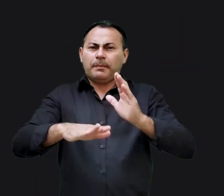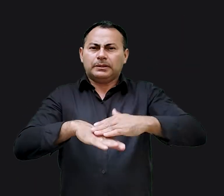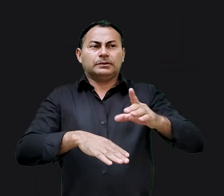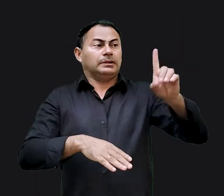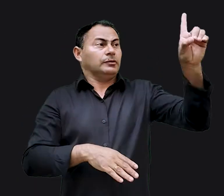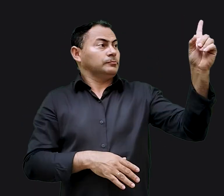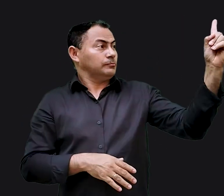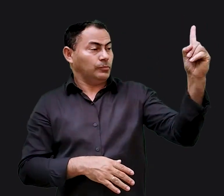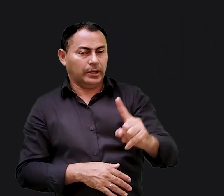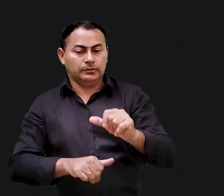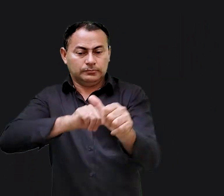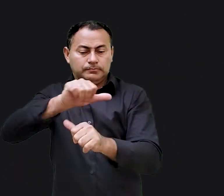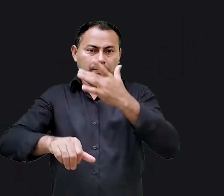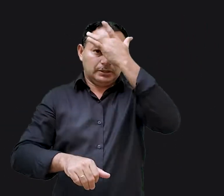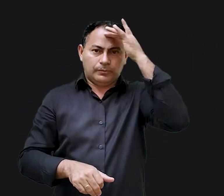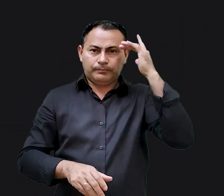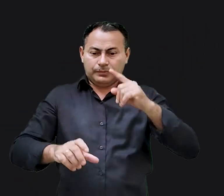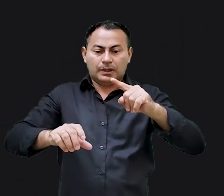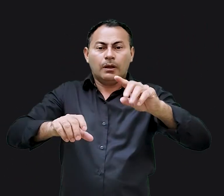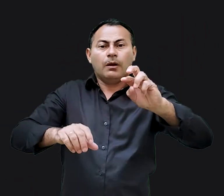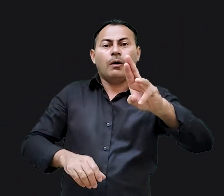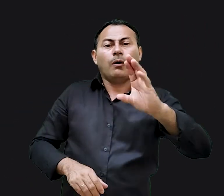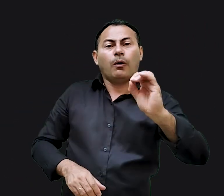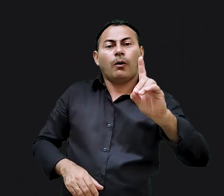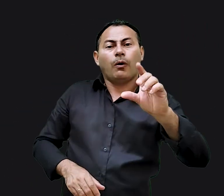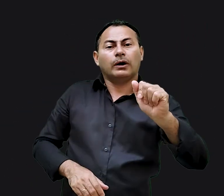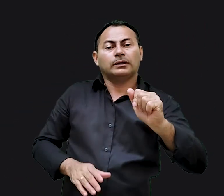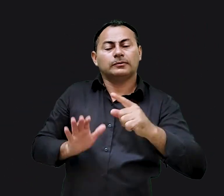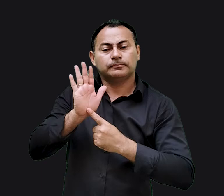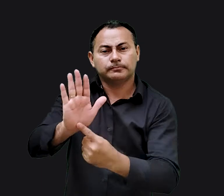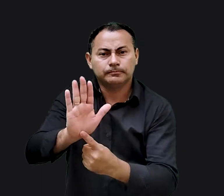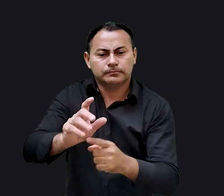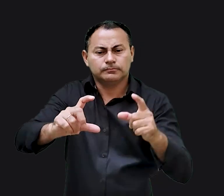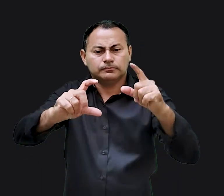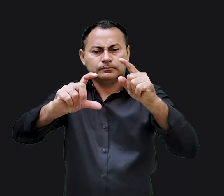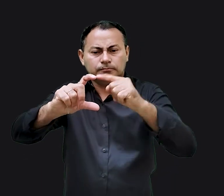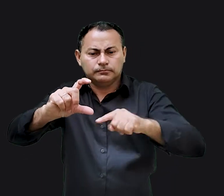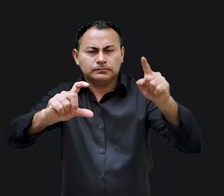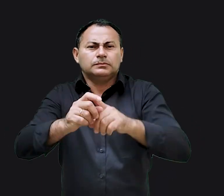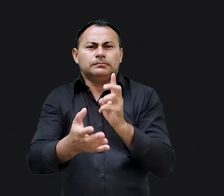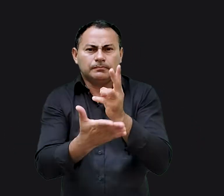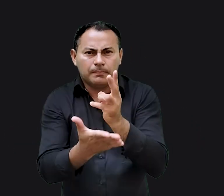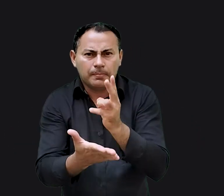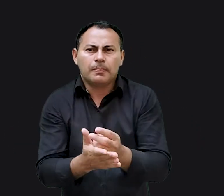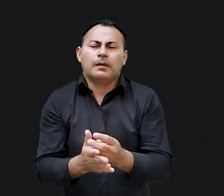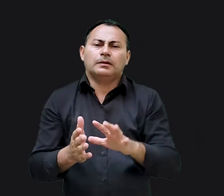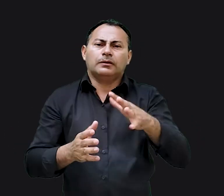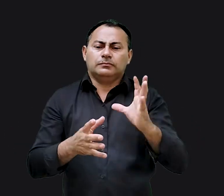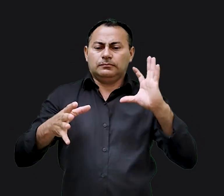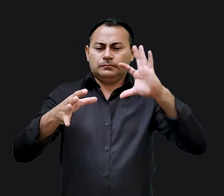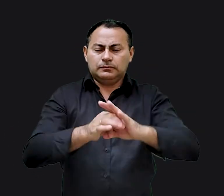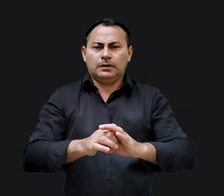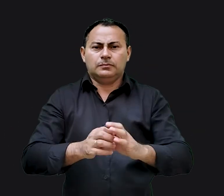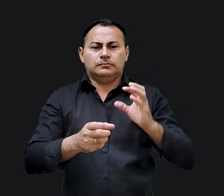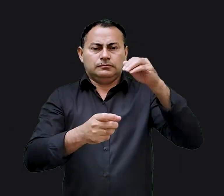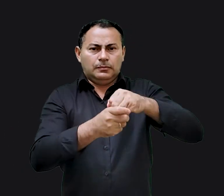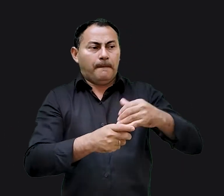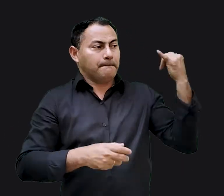Deus fez de si mesmo. As rodas podem representar a revelação contínua de Deus, que talvez inclua os profetas